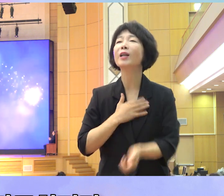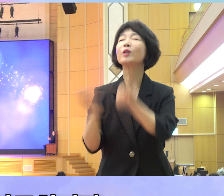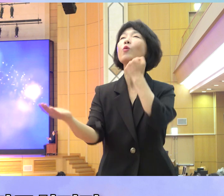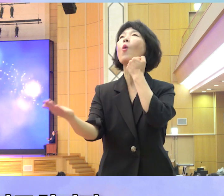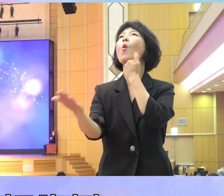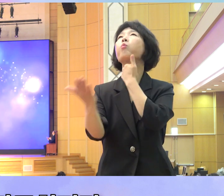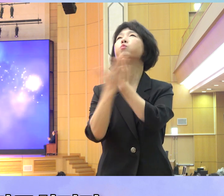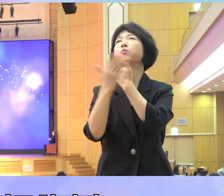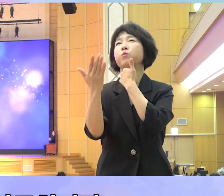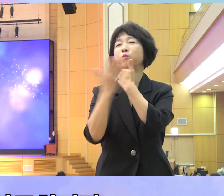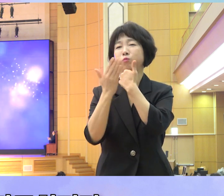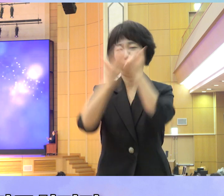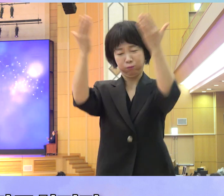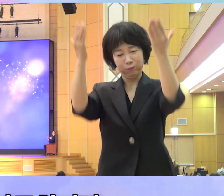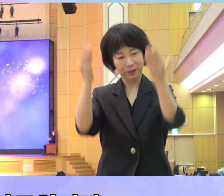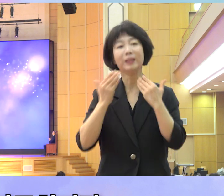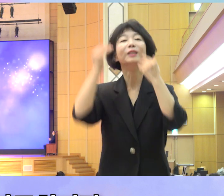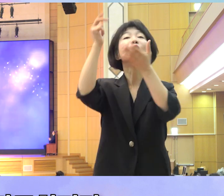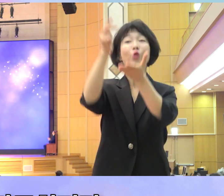나를